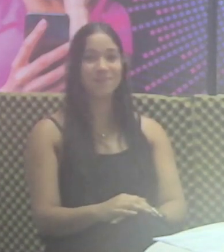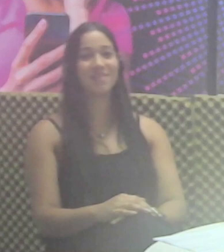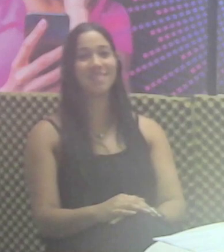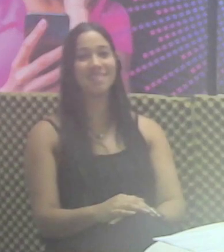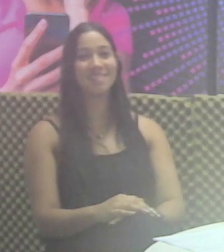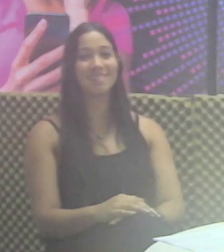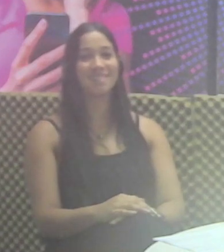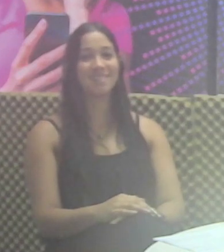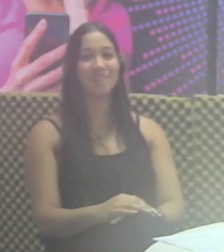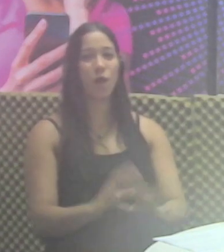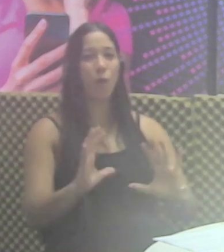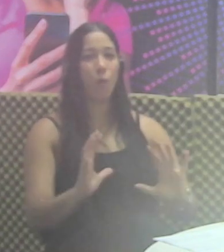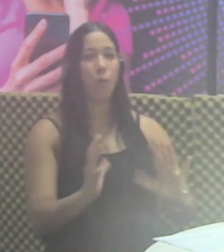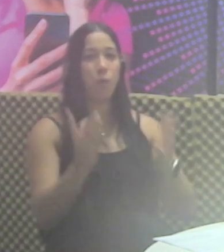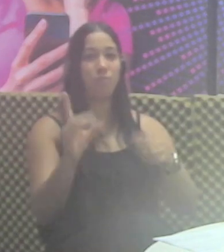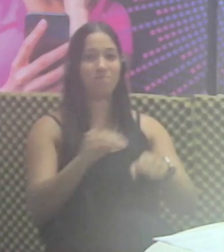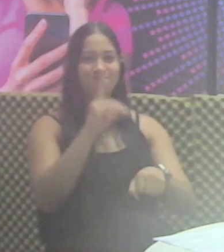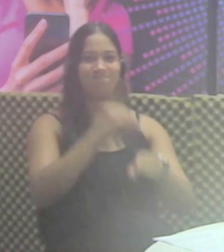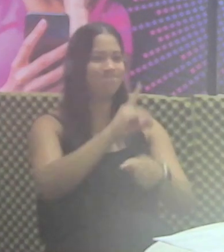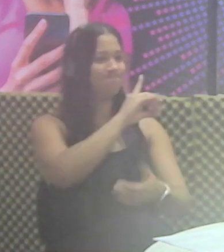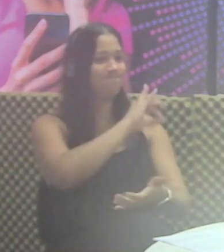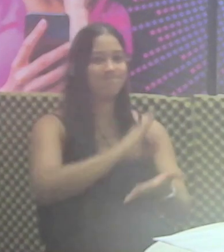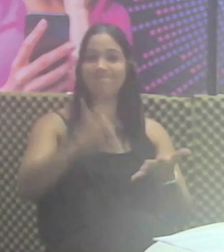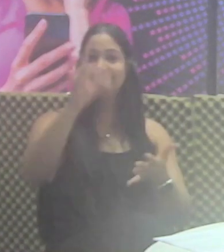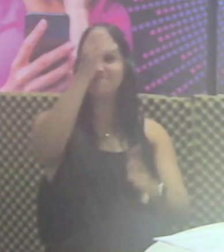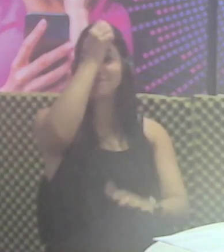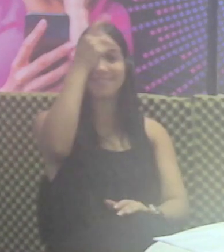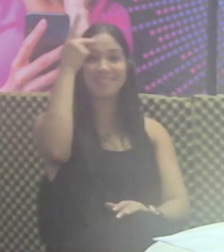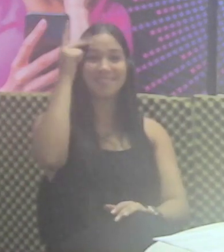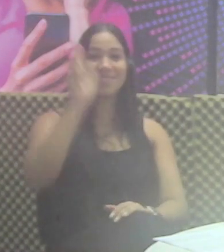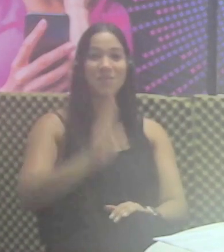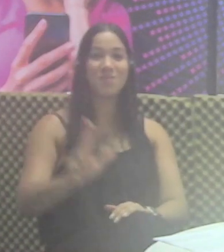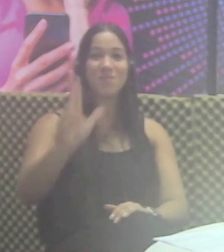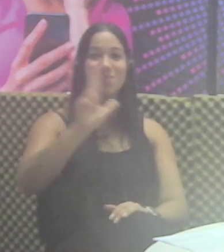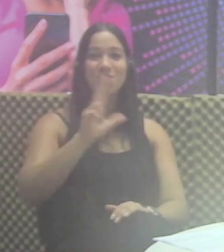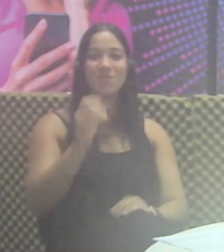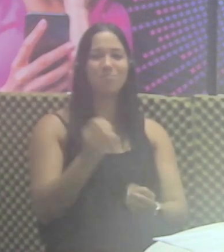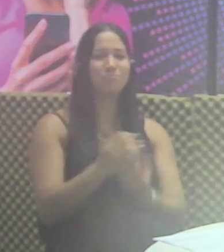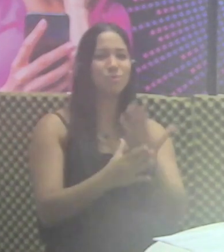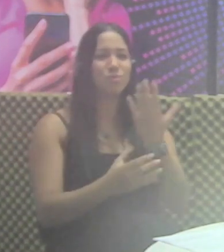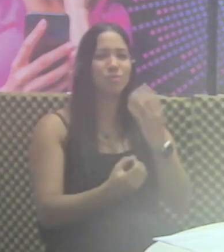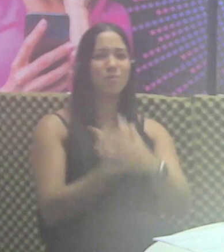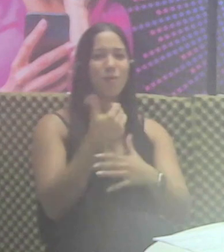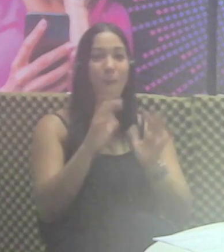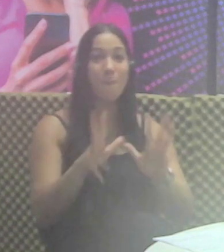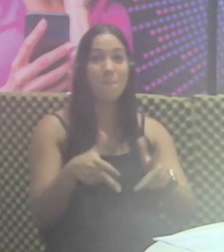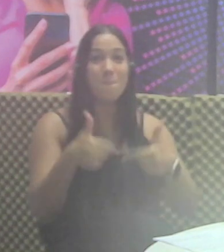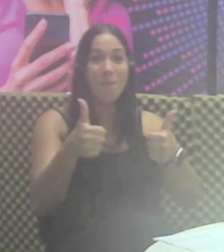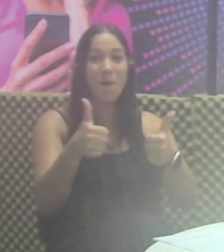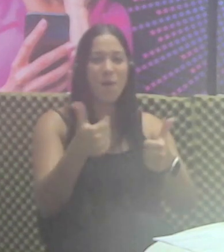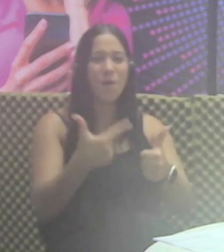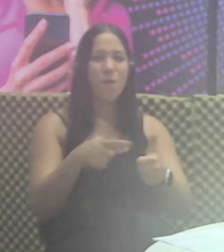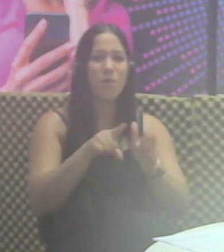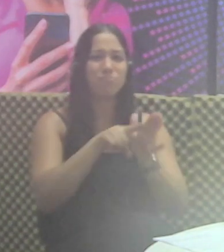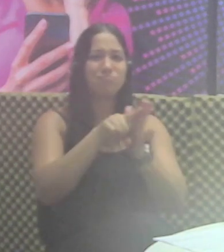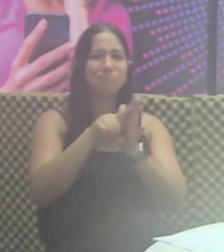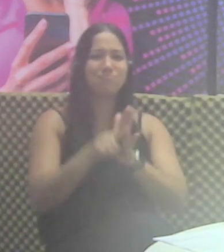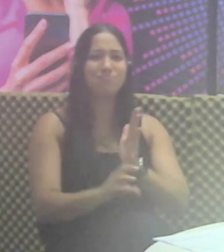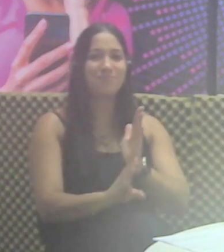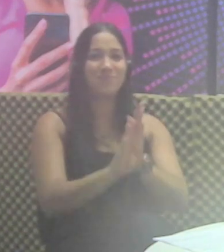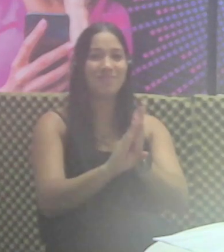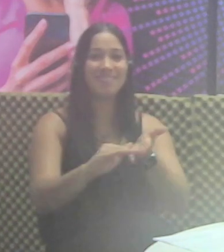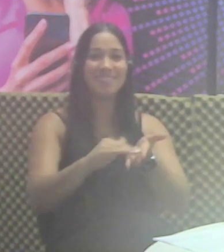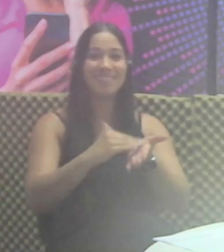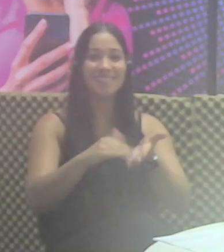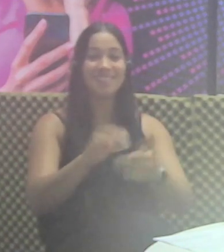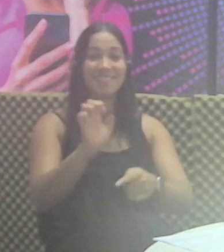O movimento Dengue Não, da Prefeitura de Uberlândia, está colhendo bons resultados. Conforme o último boletim epidemiológico da Secretaria de